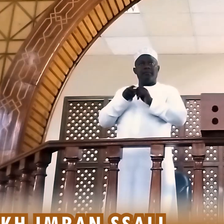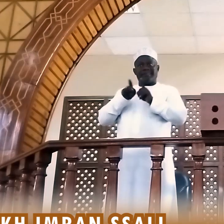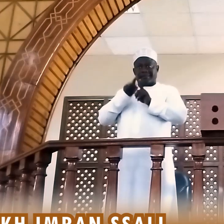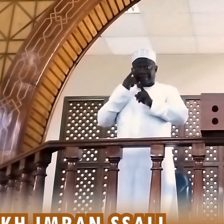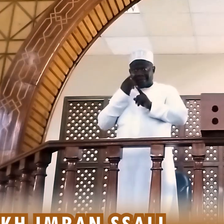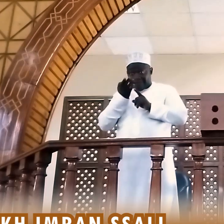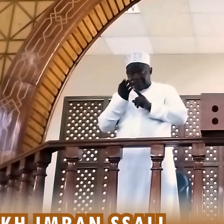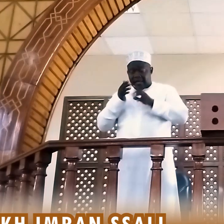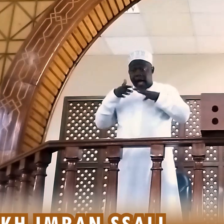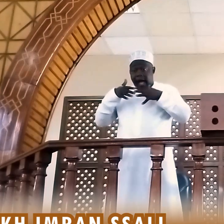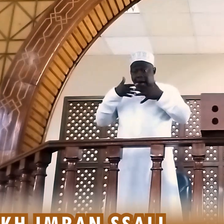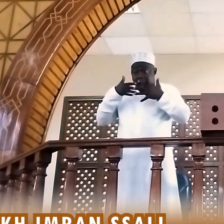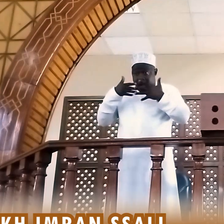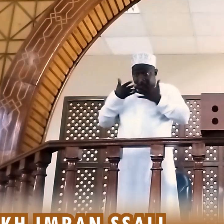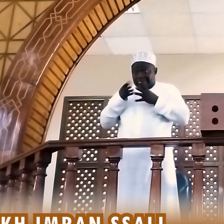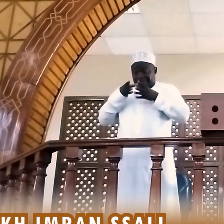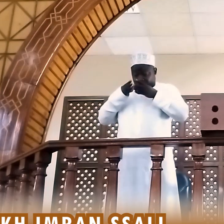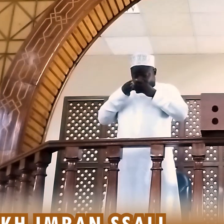وعلى علمائنا